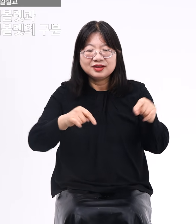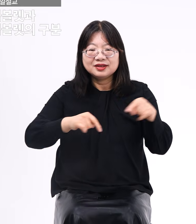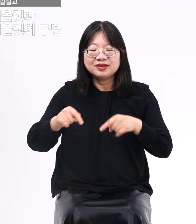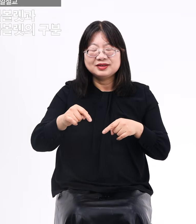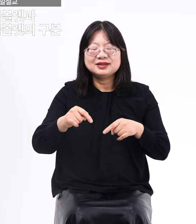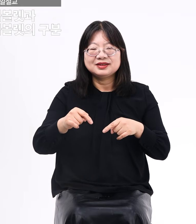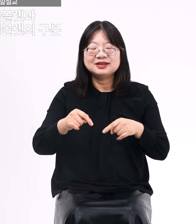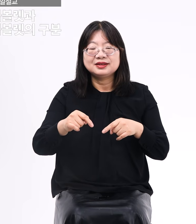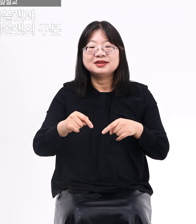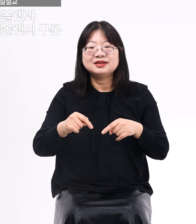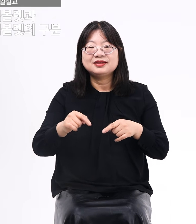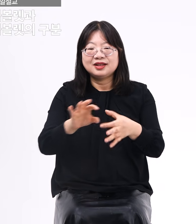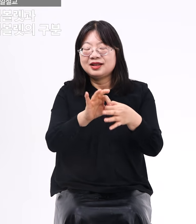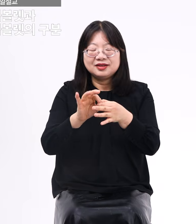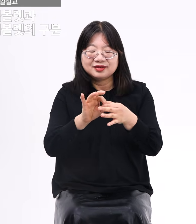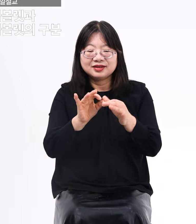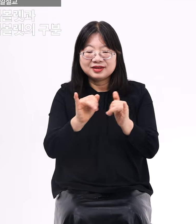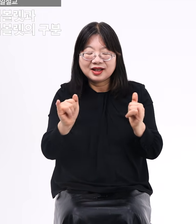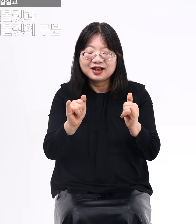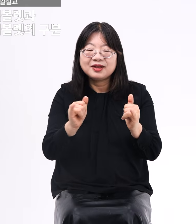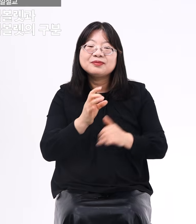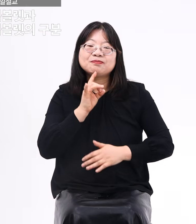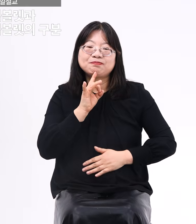인물이 되어버리고 말았습니다.